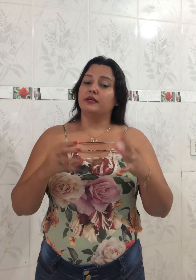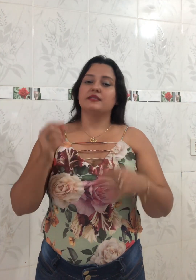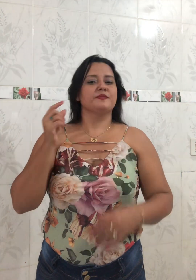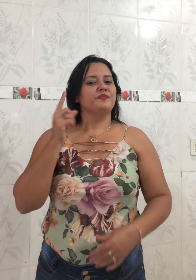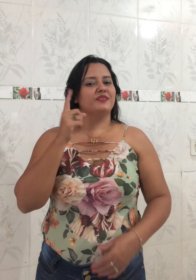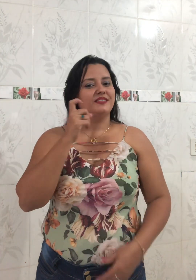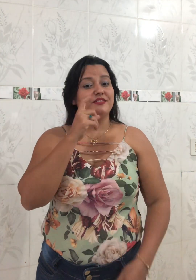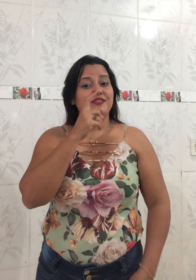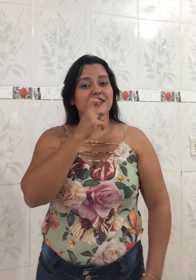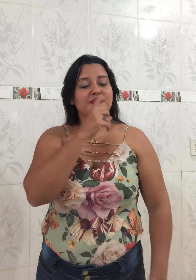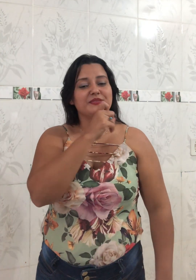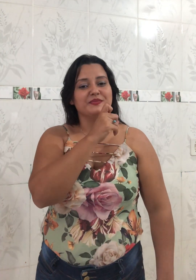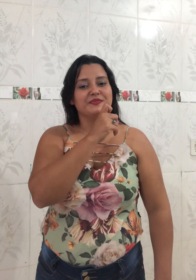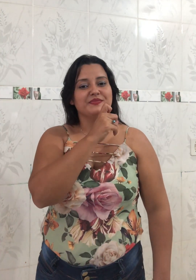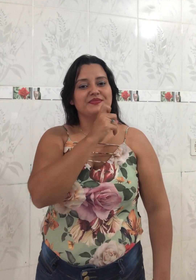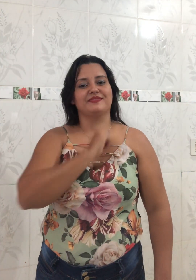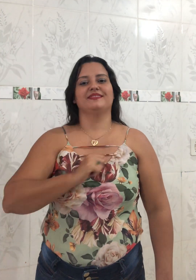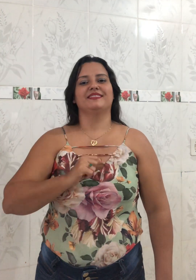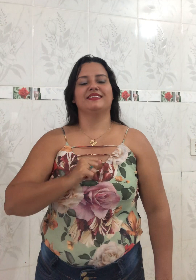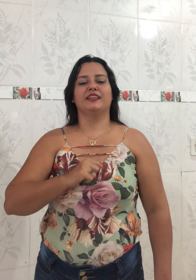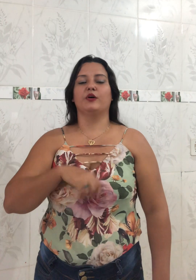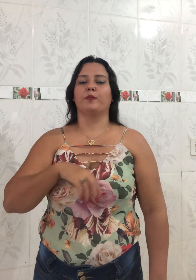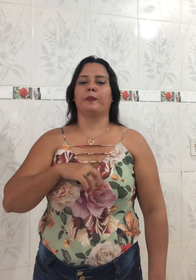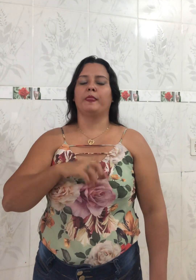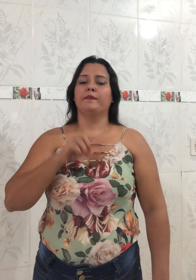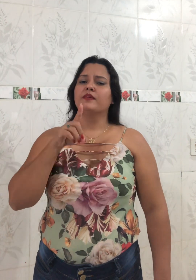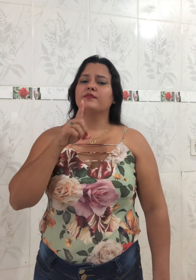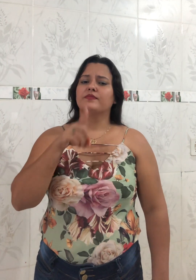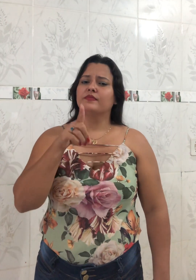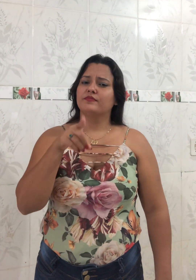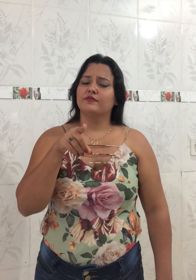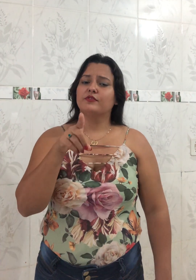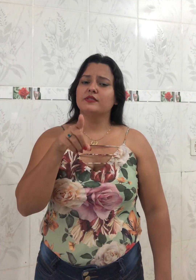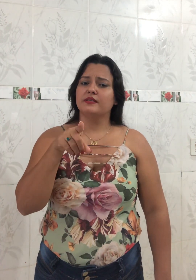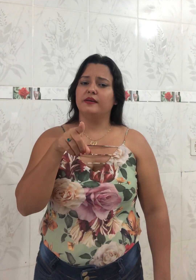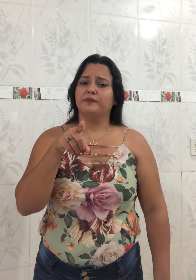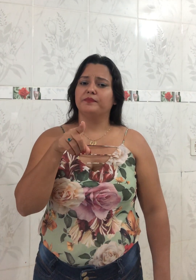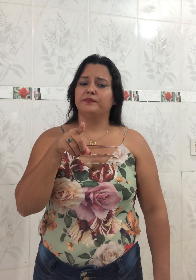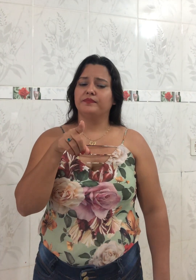Libras difícil. Então, você